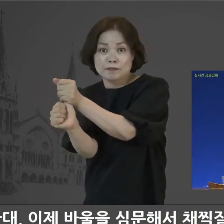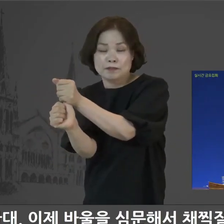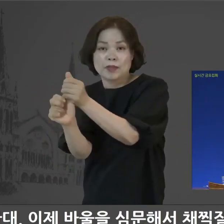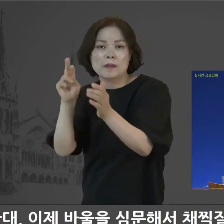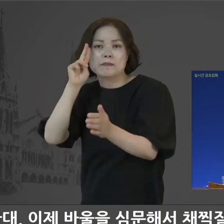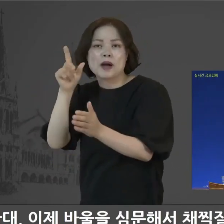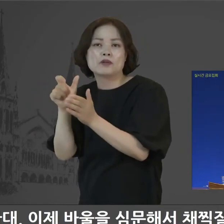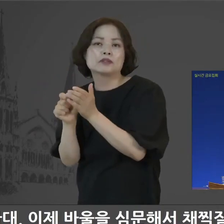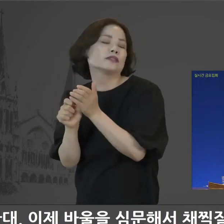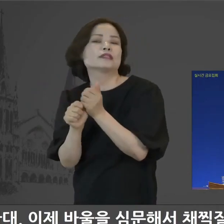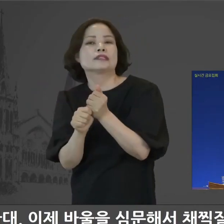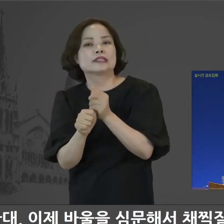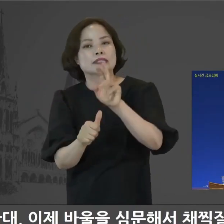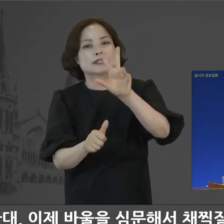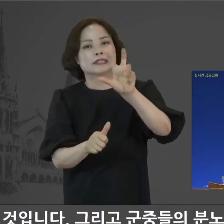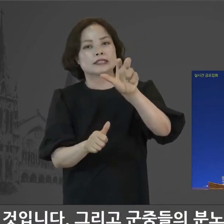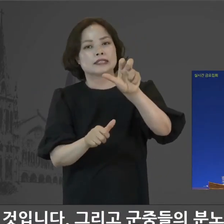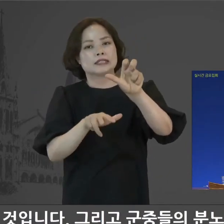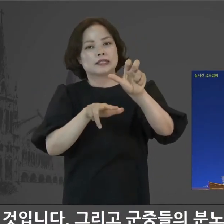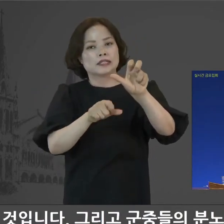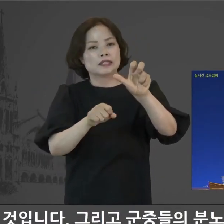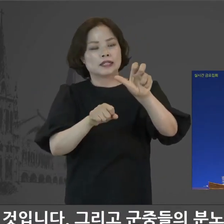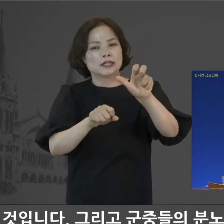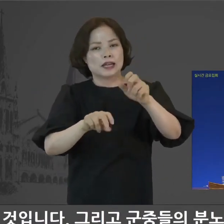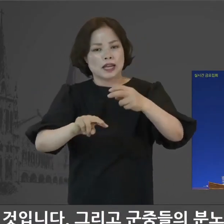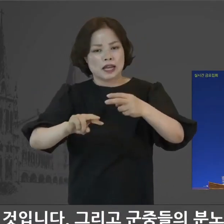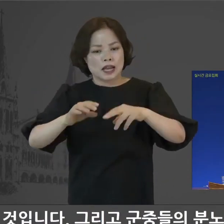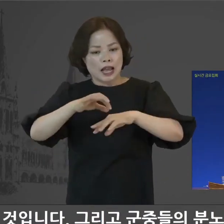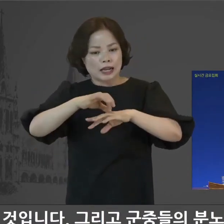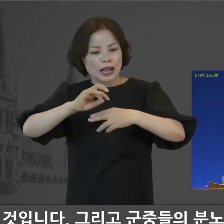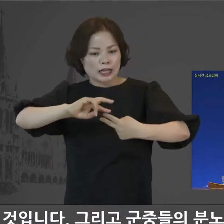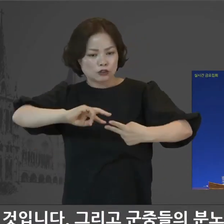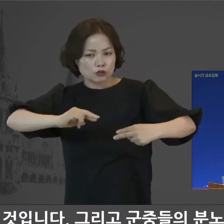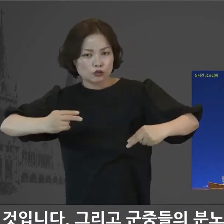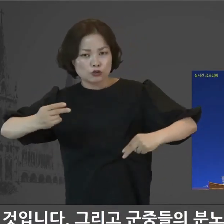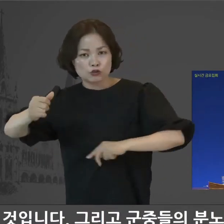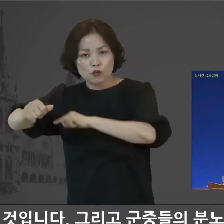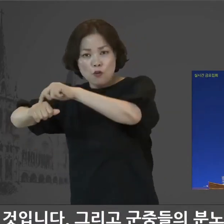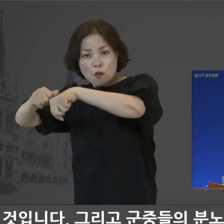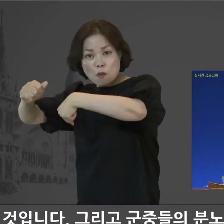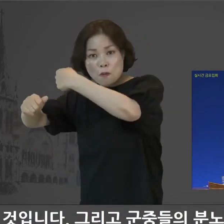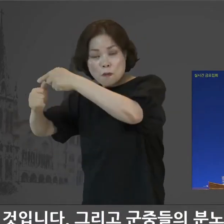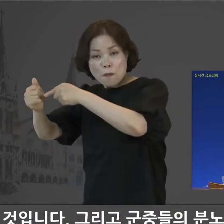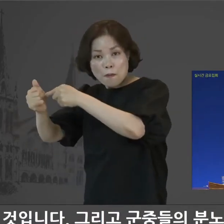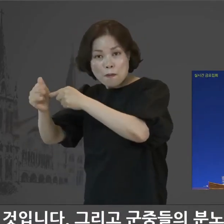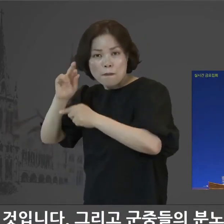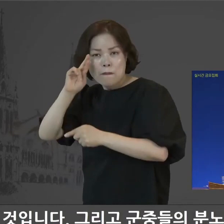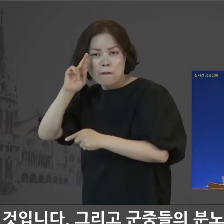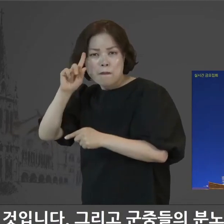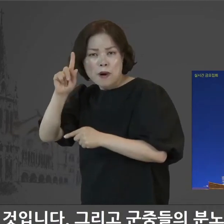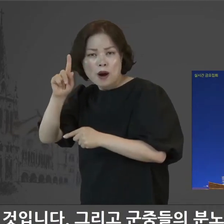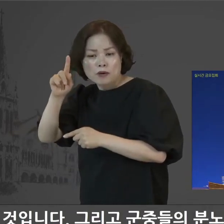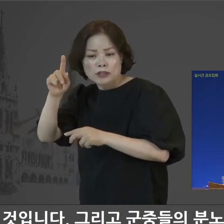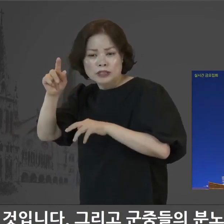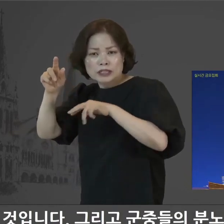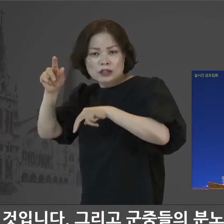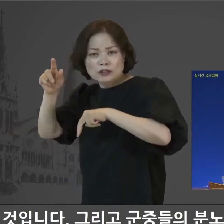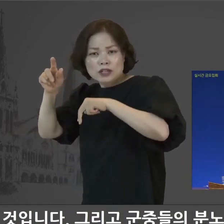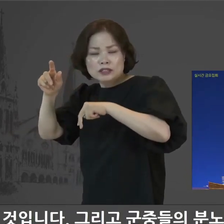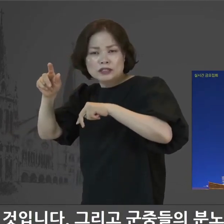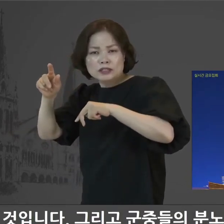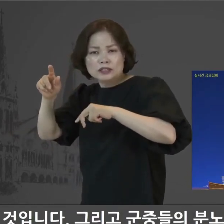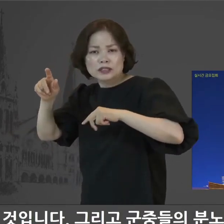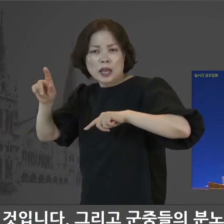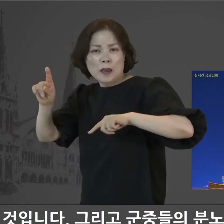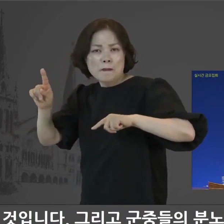것이죠. 25절 가죽줄로 바울을 매니 바울이 곁에 서 있는